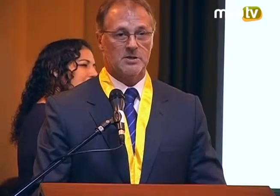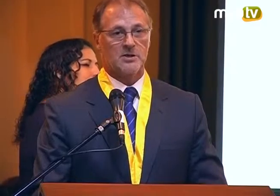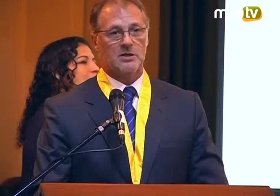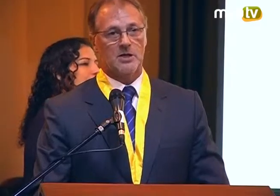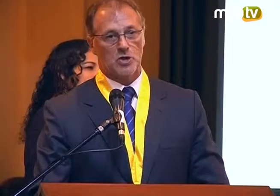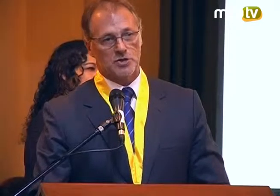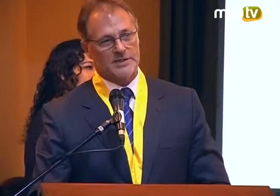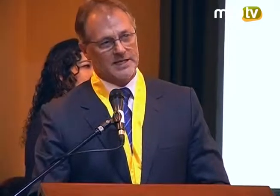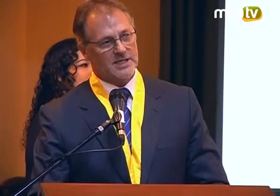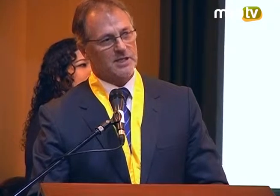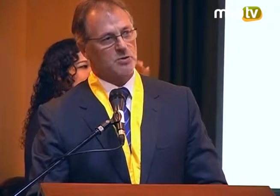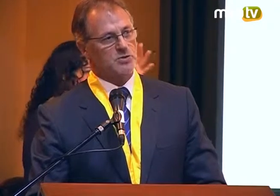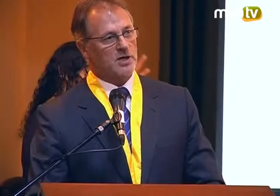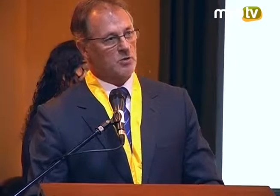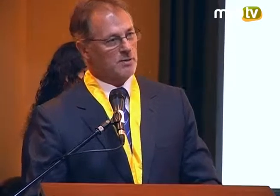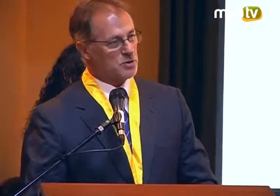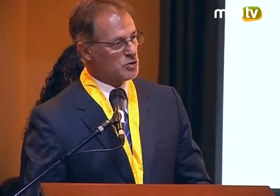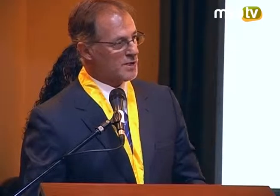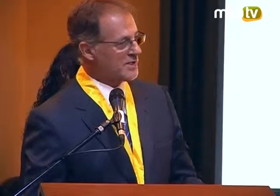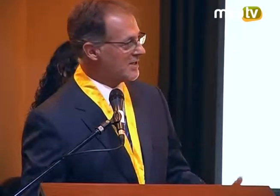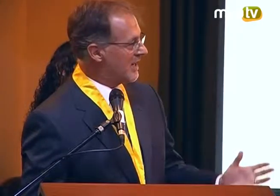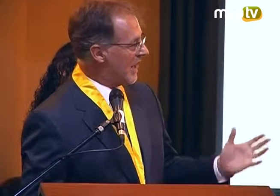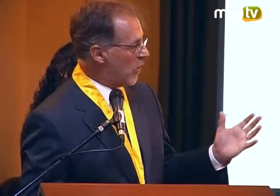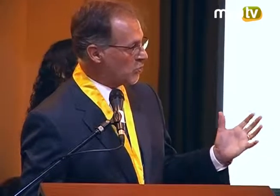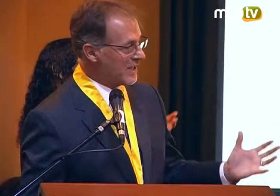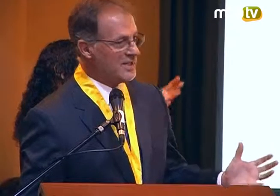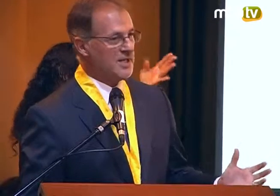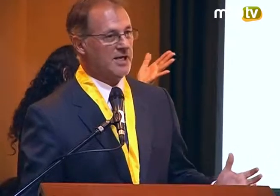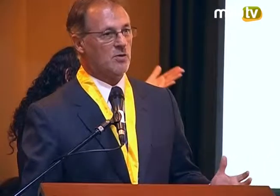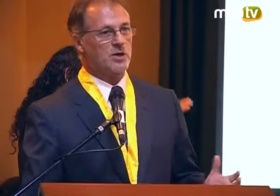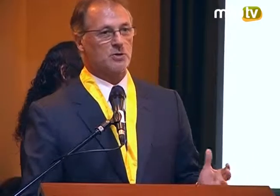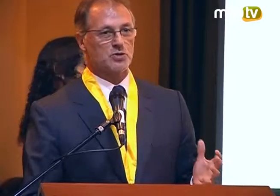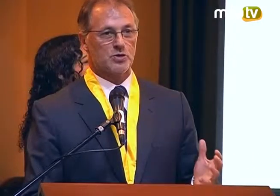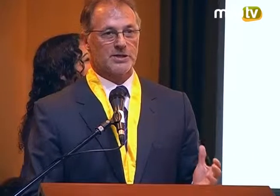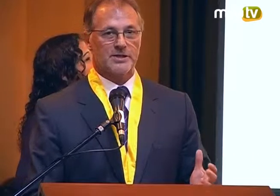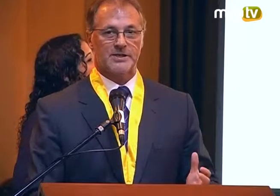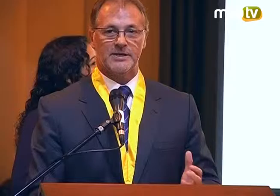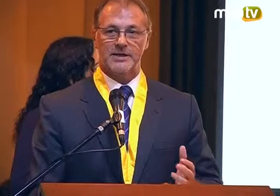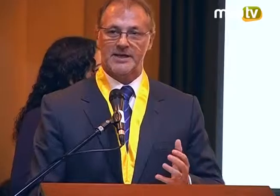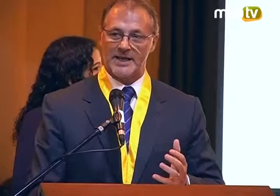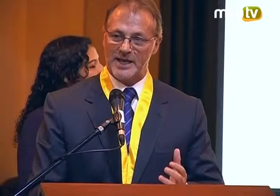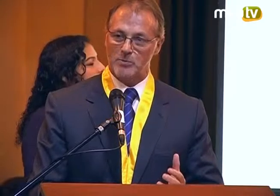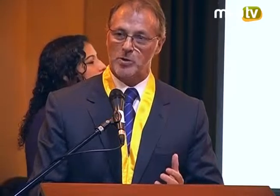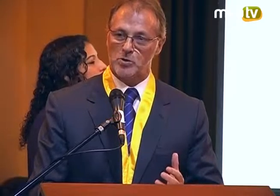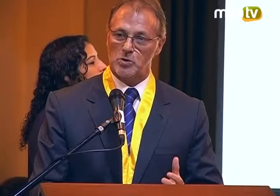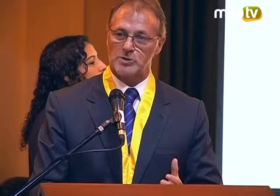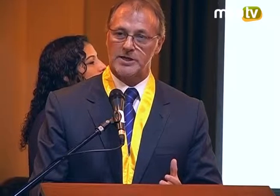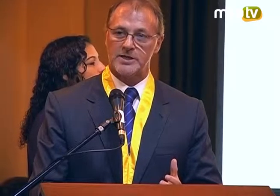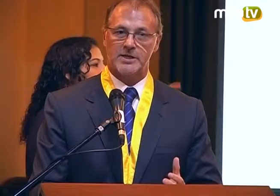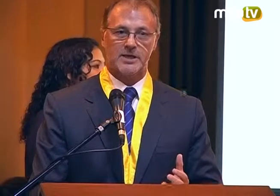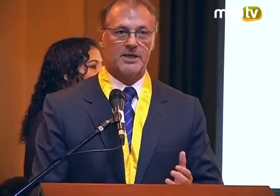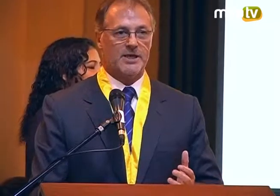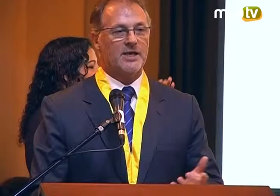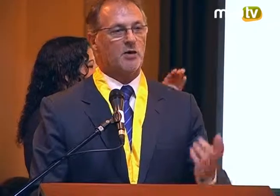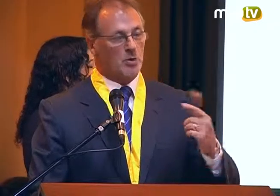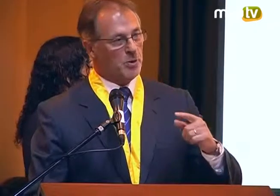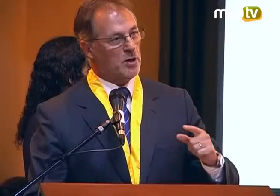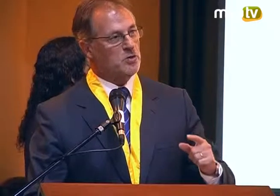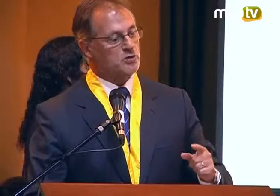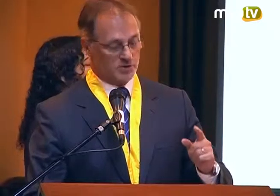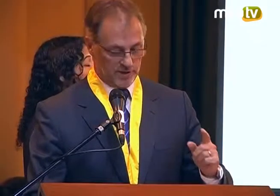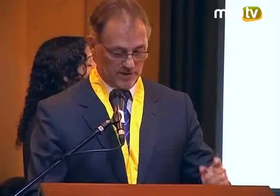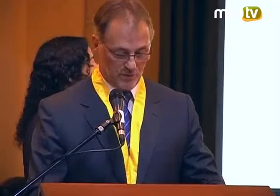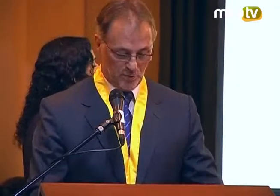momentos. Entonces aquí tenemos a una persona auténtica, una persona que queremos reconocer y que